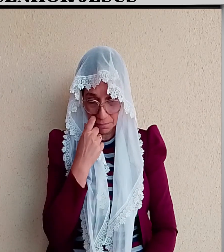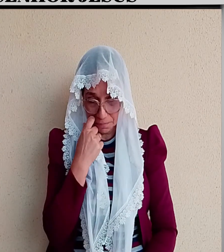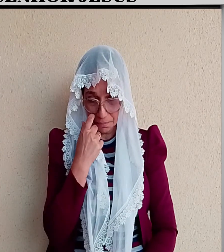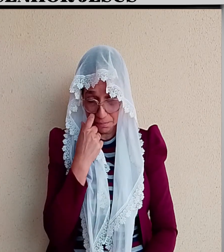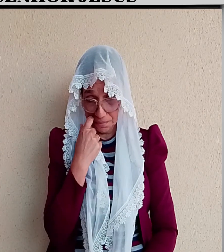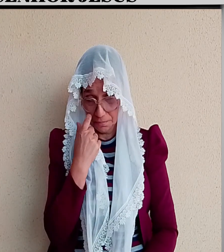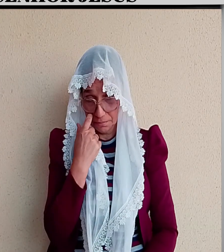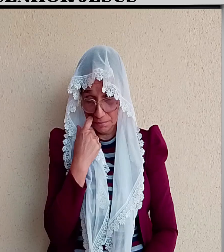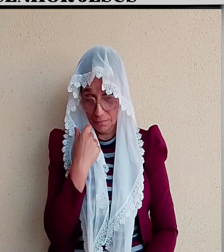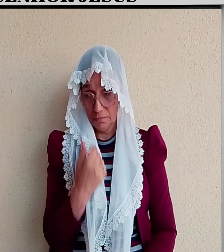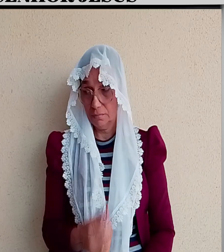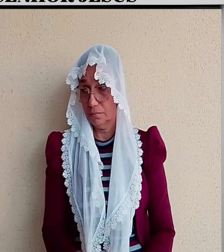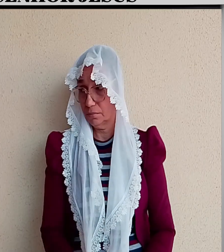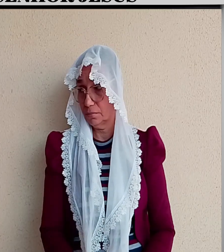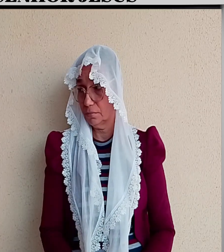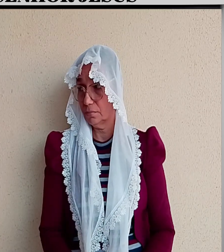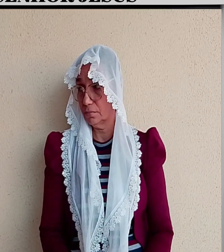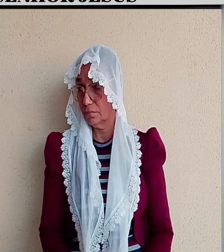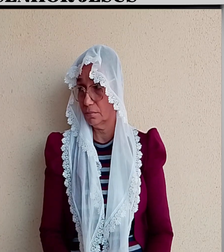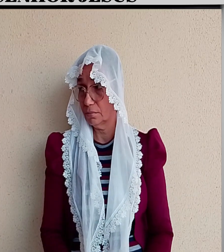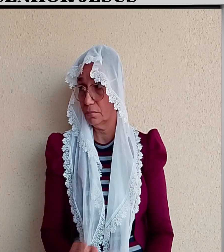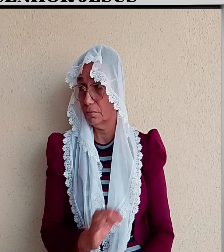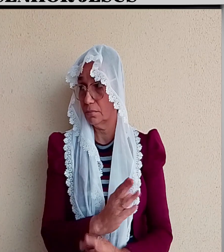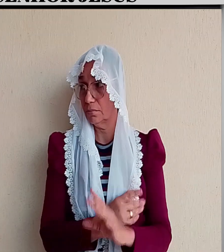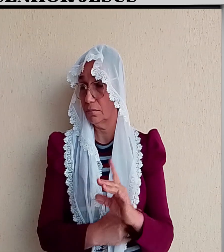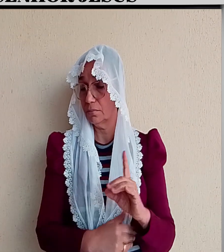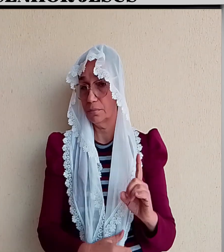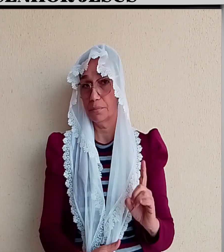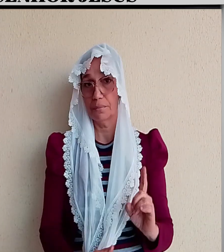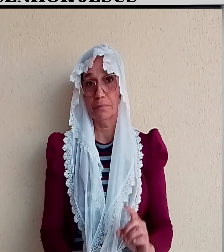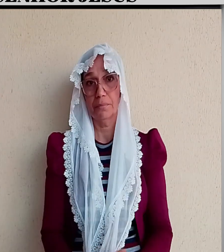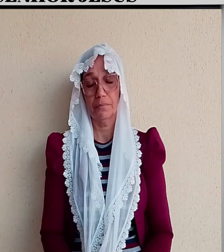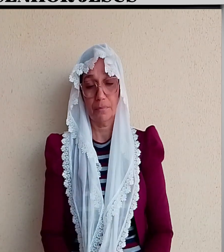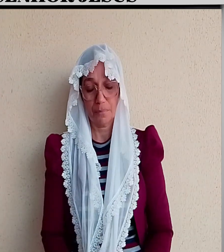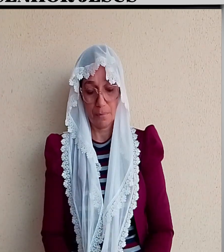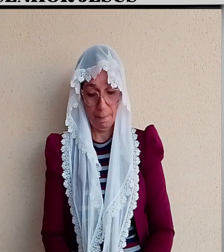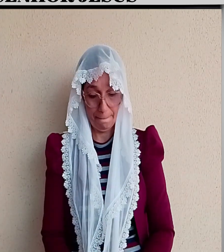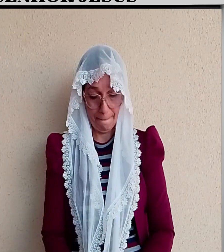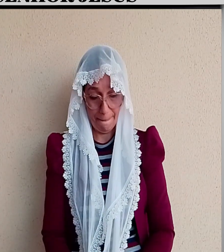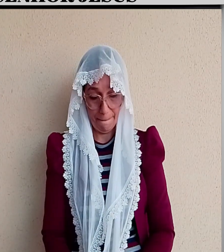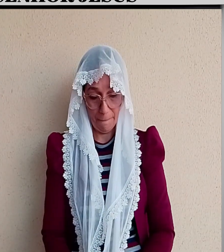Glória. Aleluia, Aleluia, Senhor, aleluia.